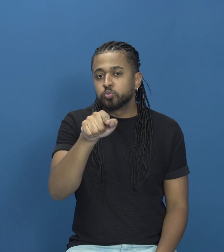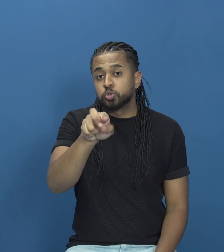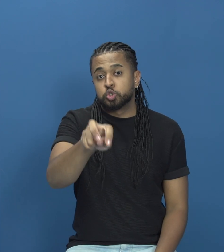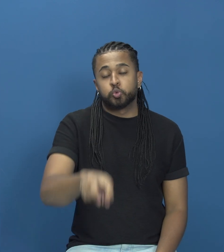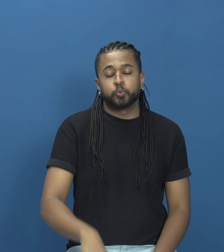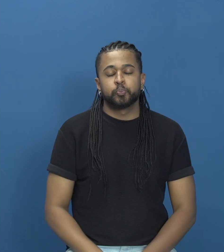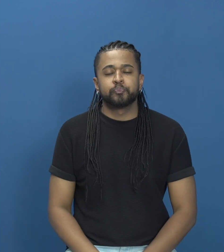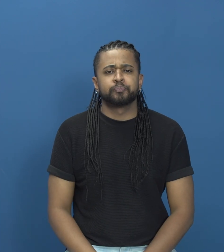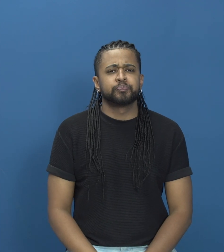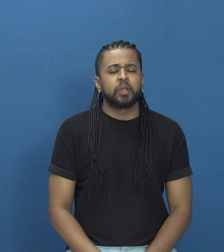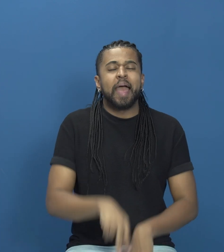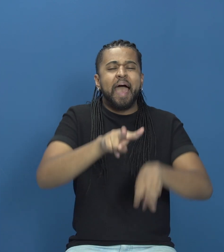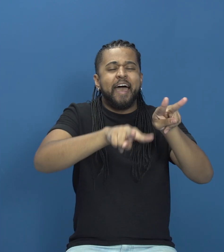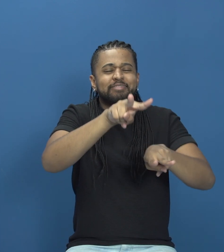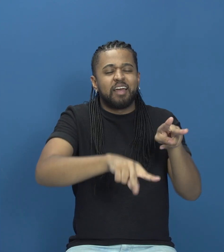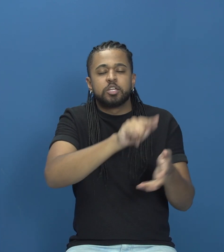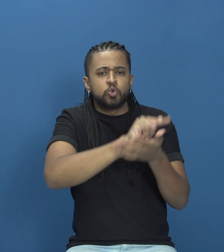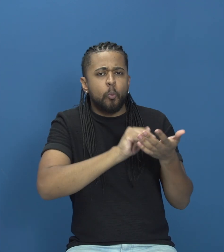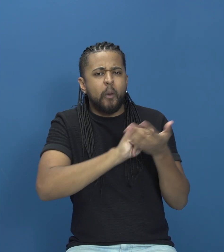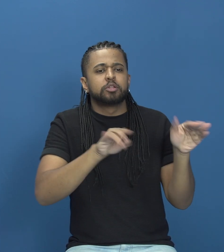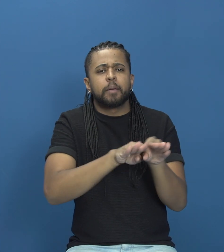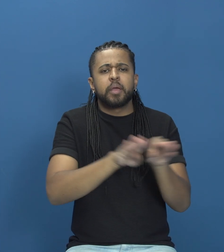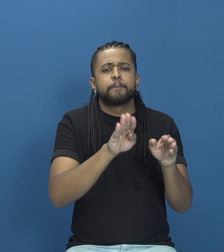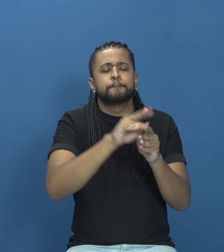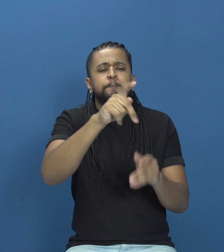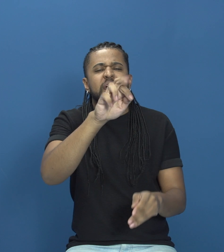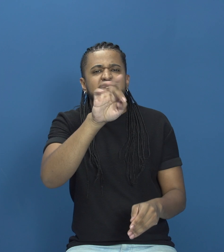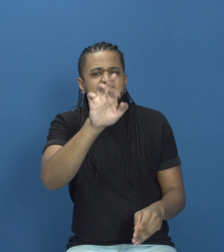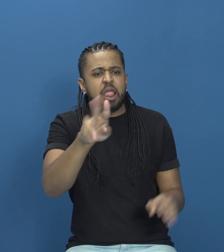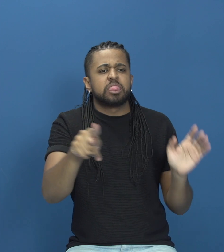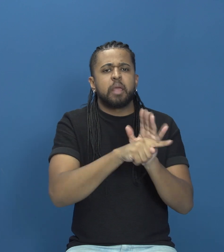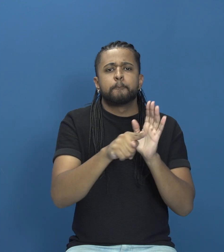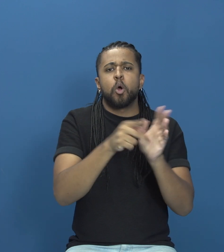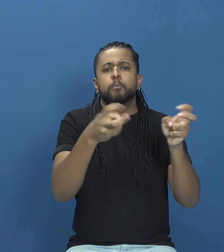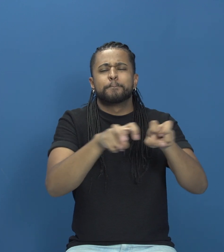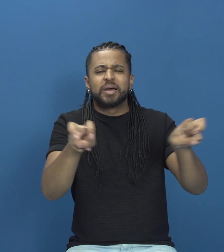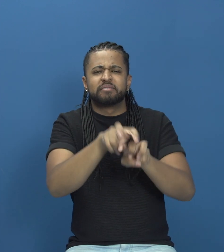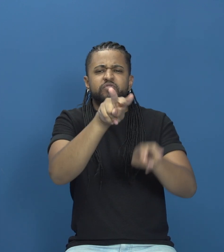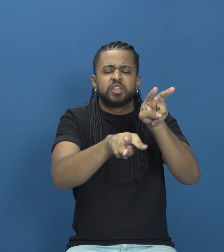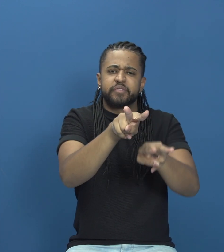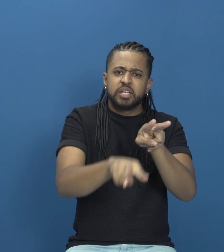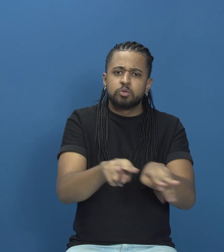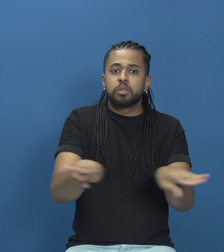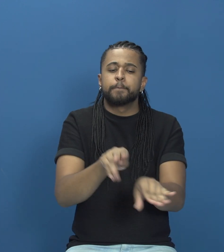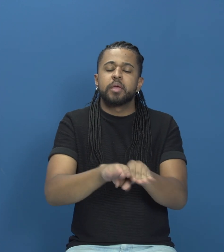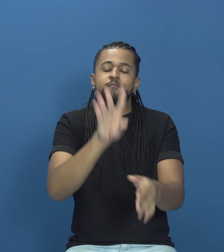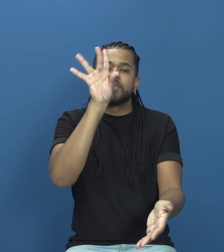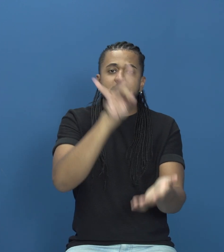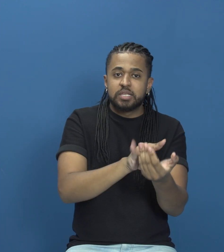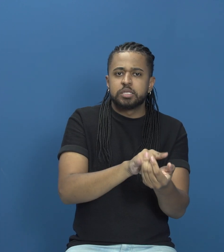11.5. Das análises de documentos e dos pareceres proferidos pelas bancas de verificação e